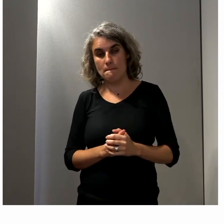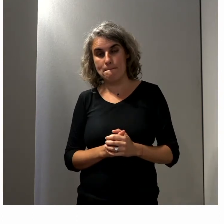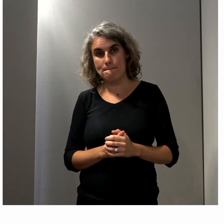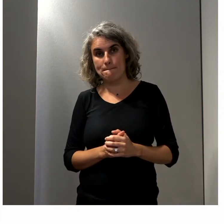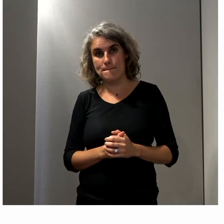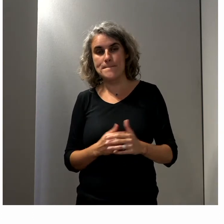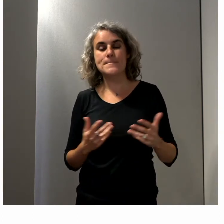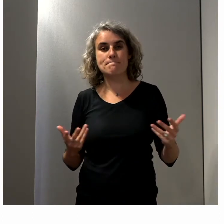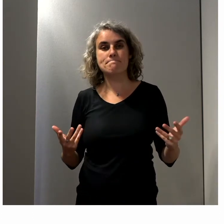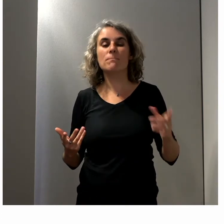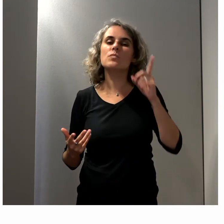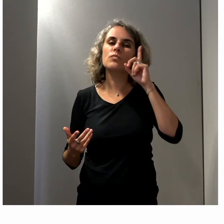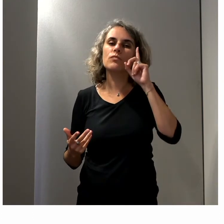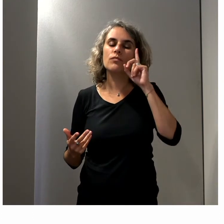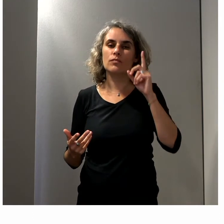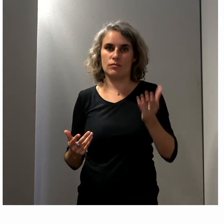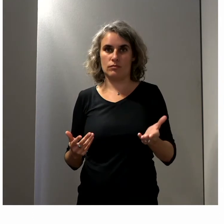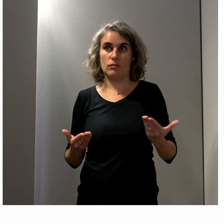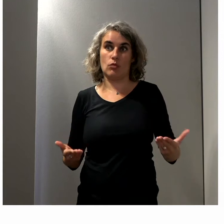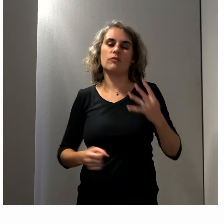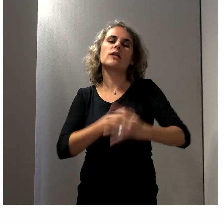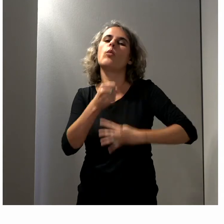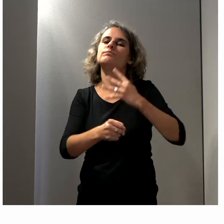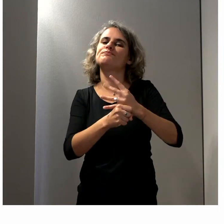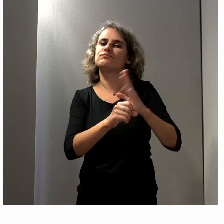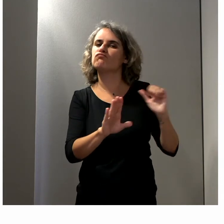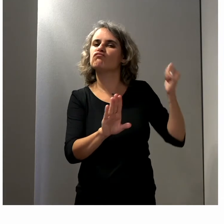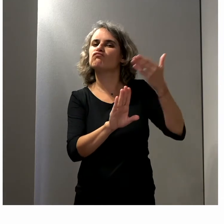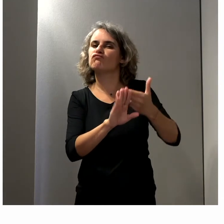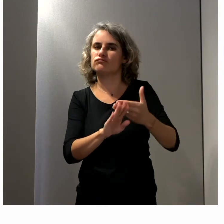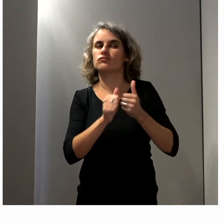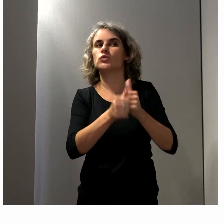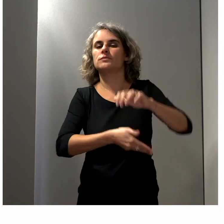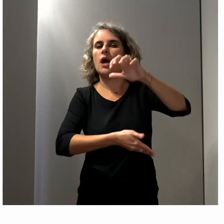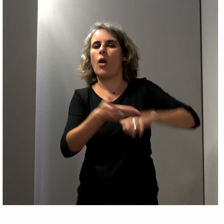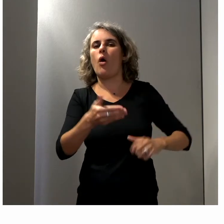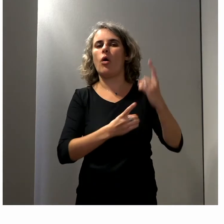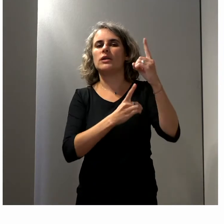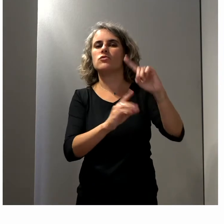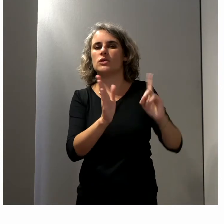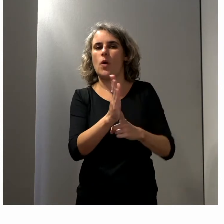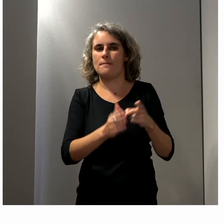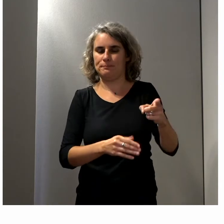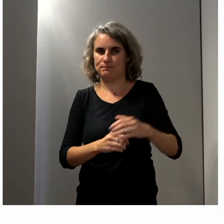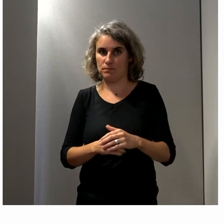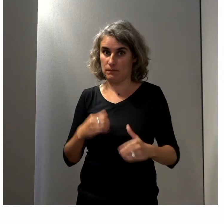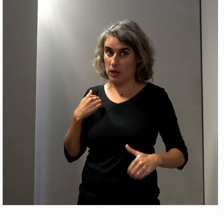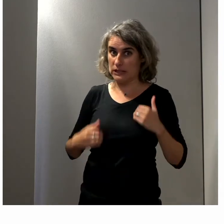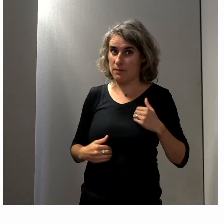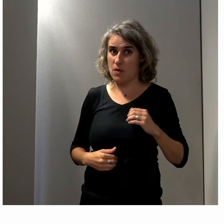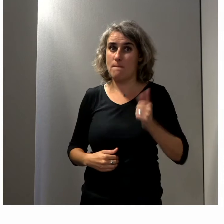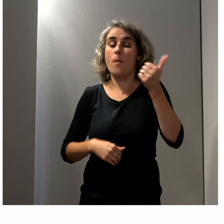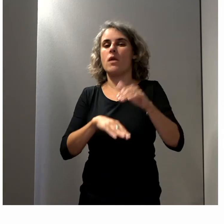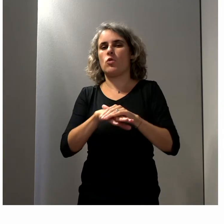Il faut bien concevoir qu'aujourd'hui, le handicap est depuis 4 ans, selon le rapport des défenseurs des droits, est le premier motif de